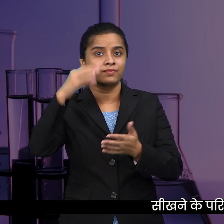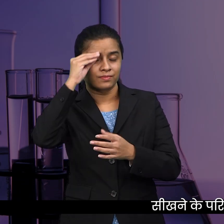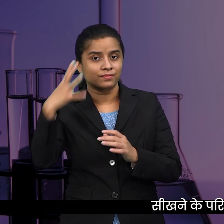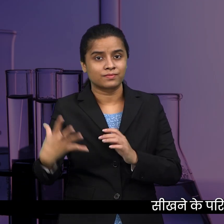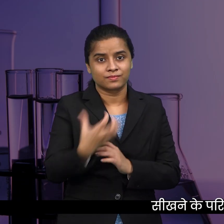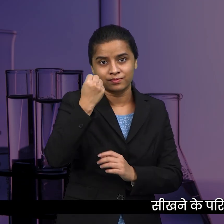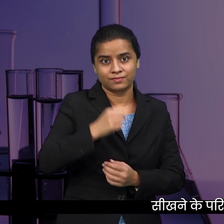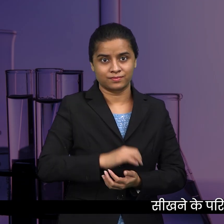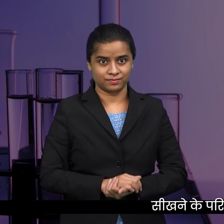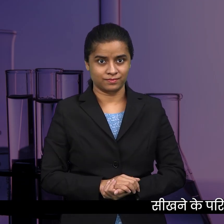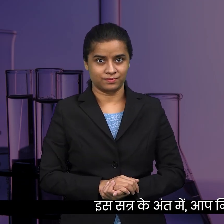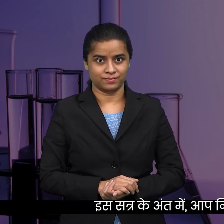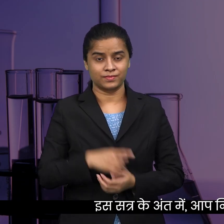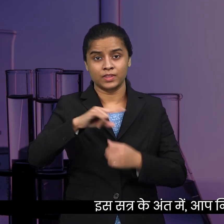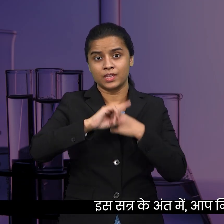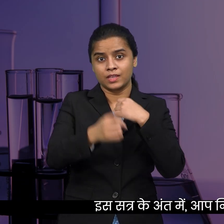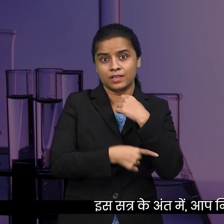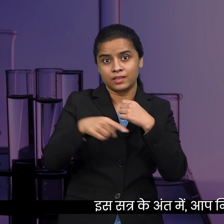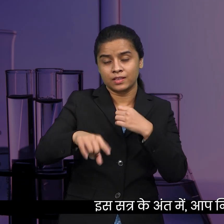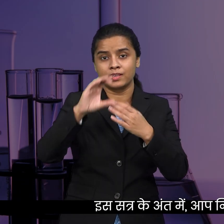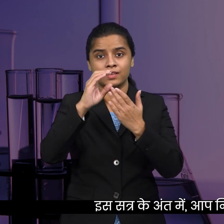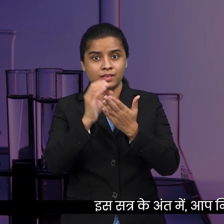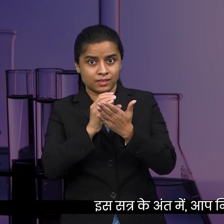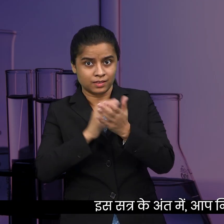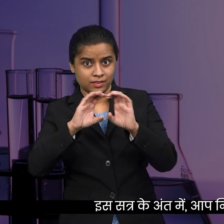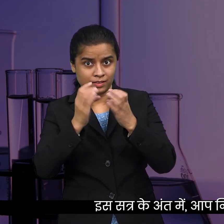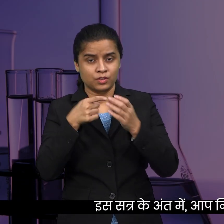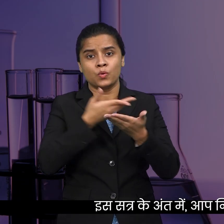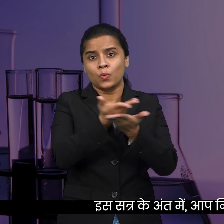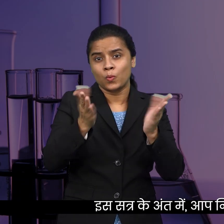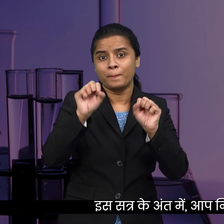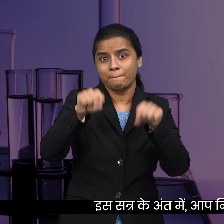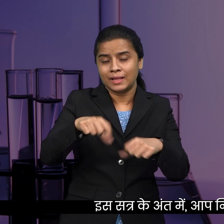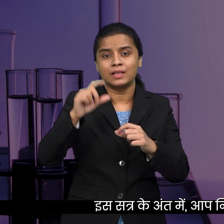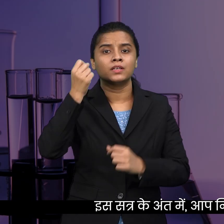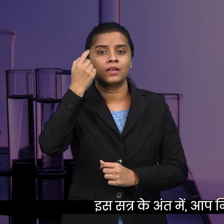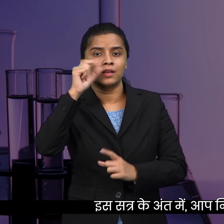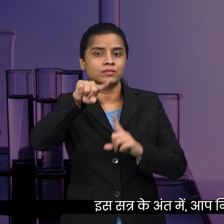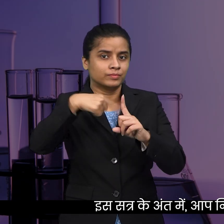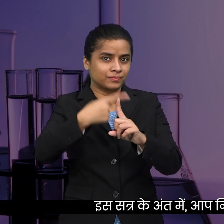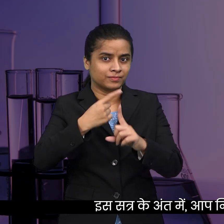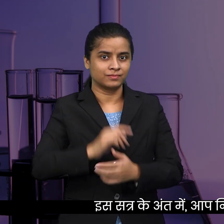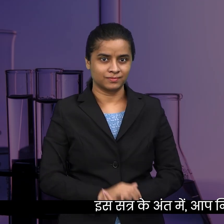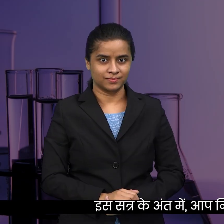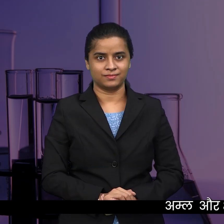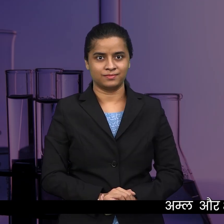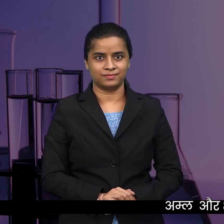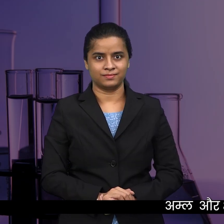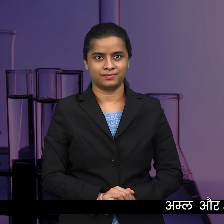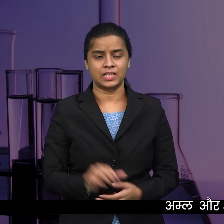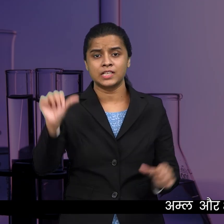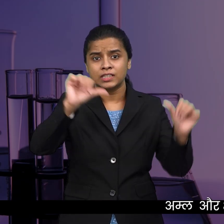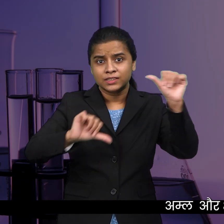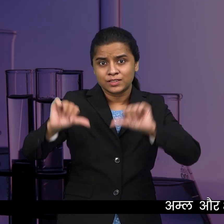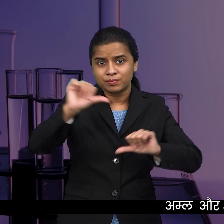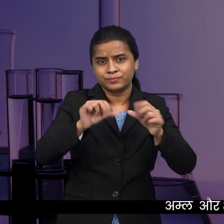सीखने के अधिगम परिणाम। इस सत्र के अंत में आप निम्नलिखित के बारे में समझ सकेंगे: